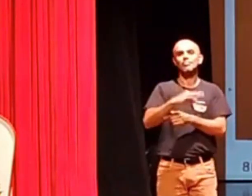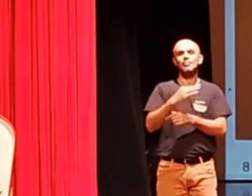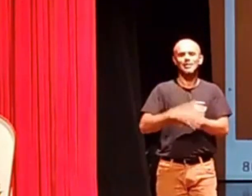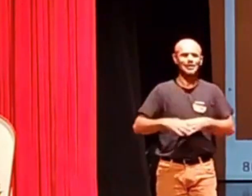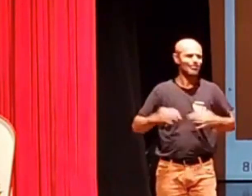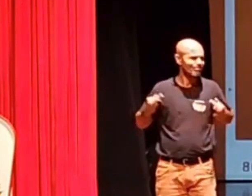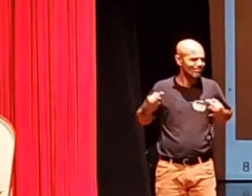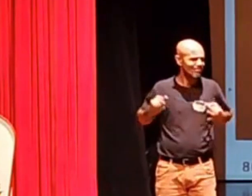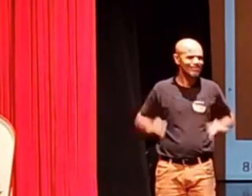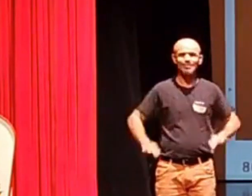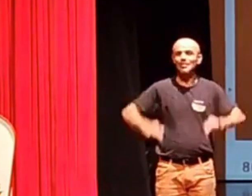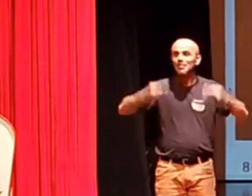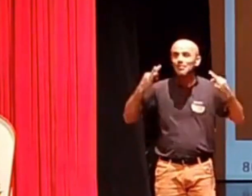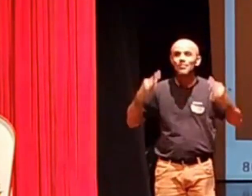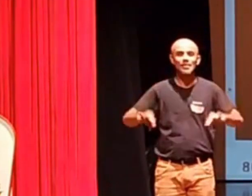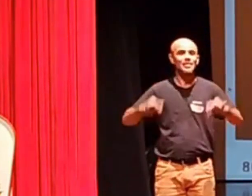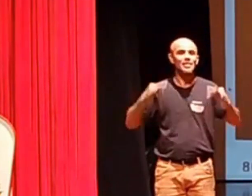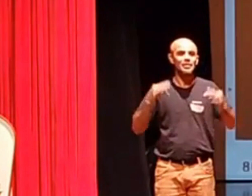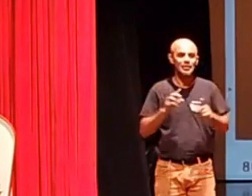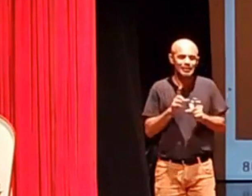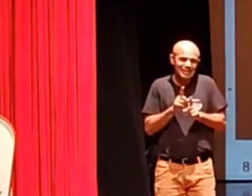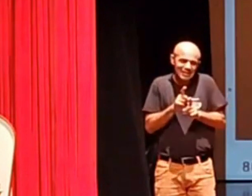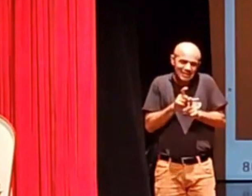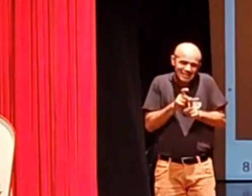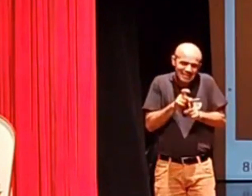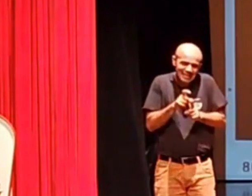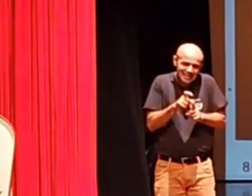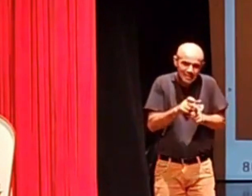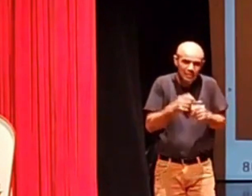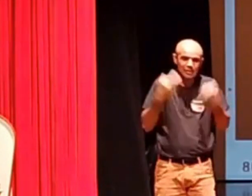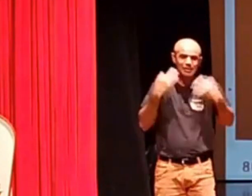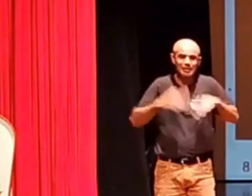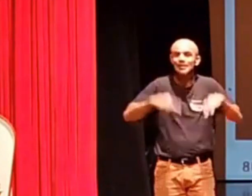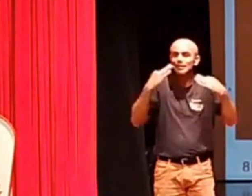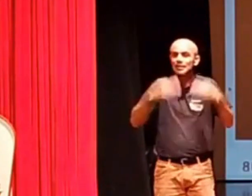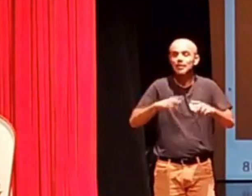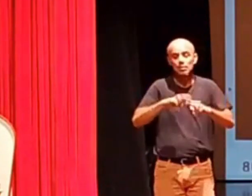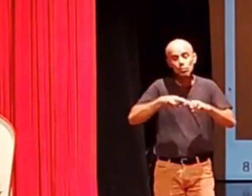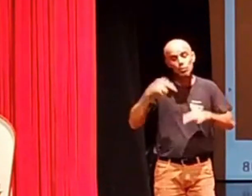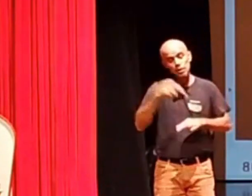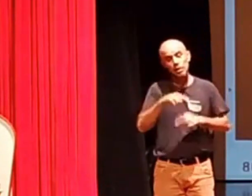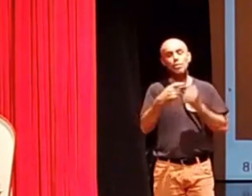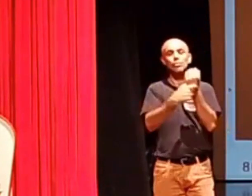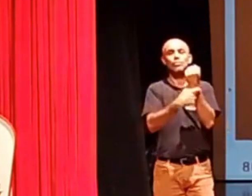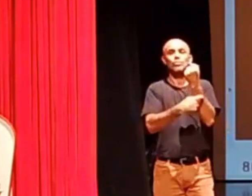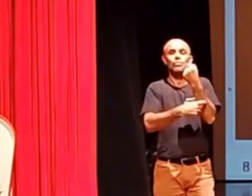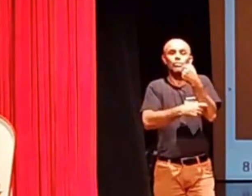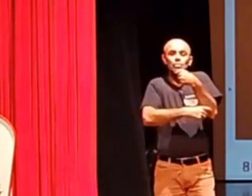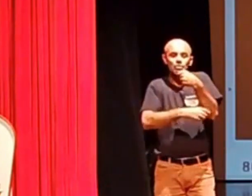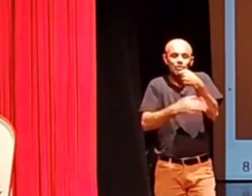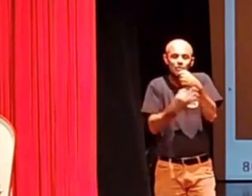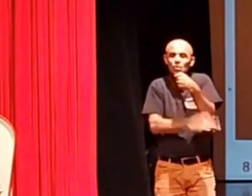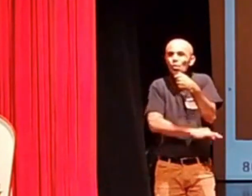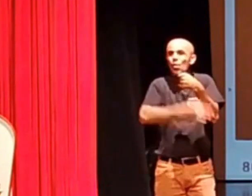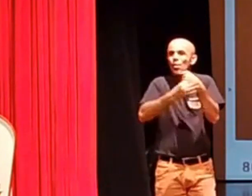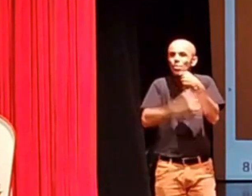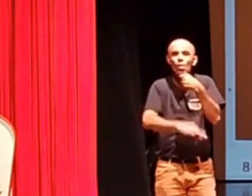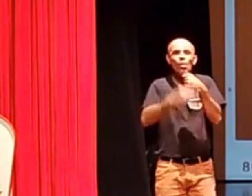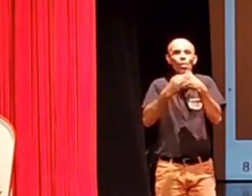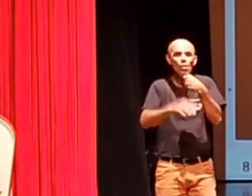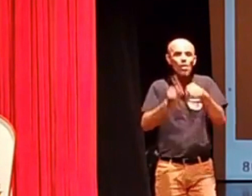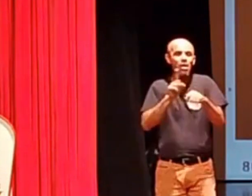tanta dor que ela começa a se entortar por conta dessa escoliose. Ela começa a criar